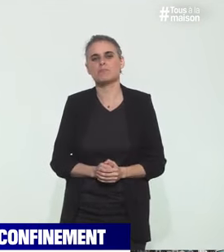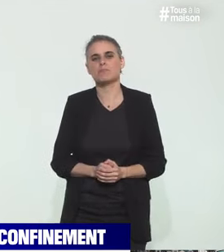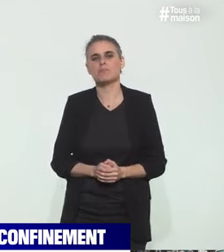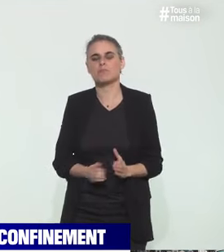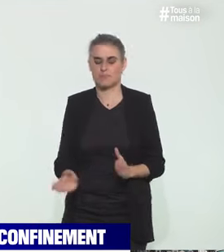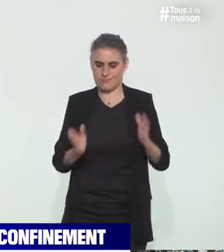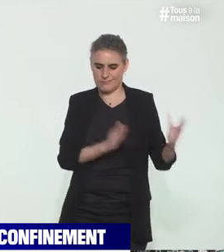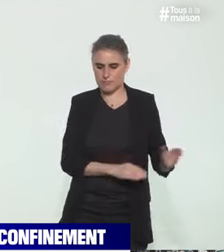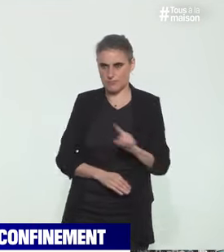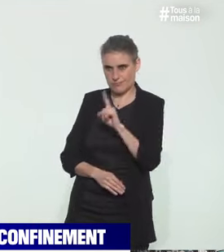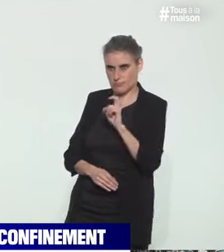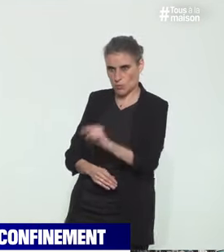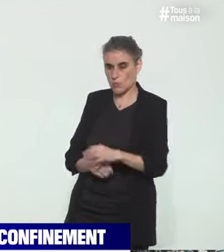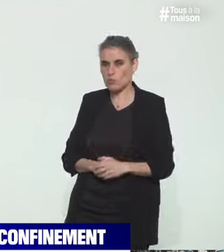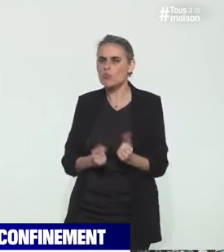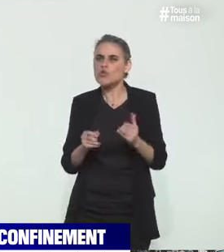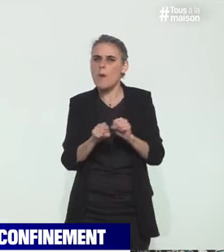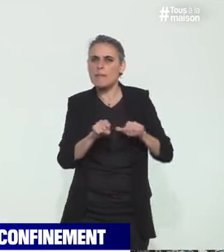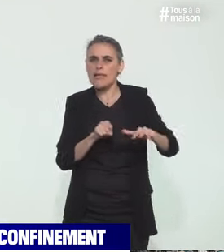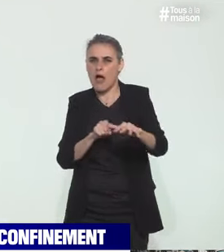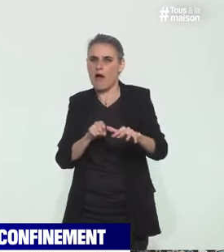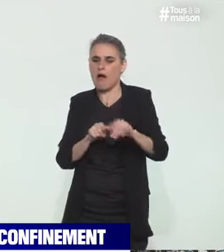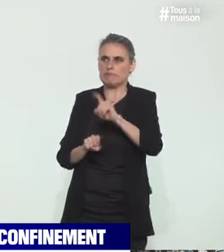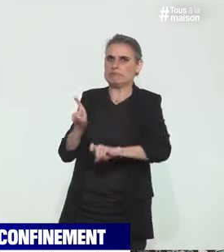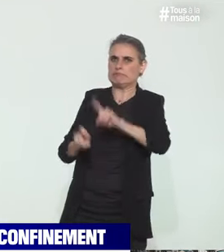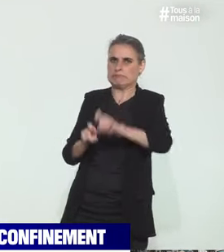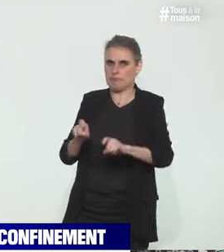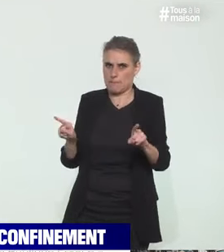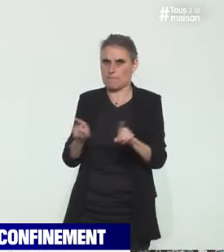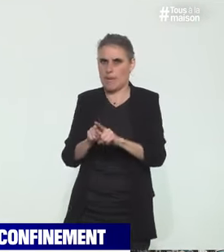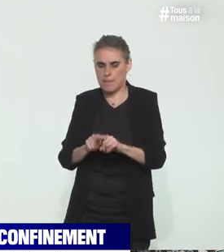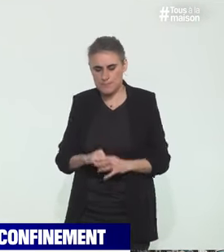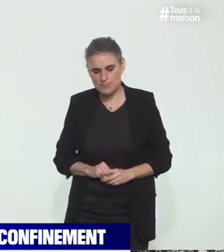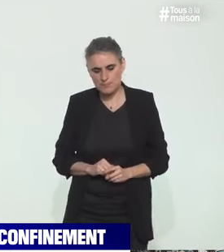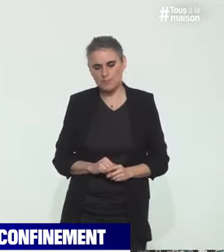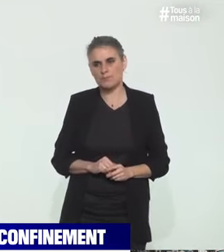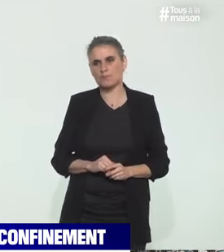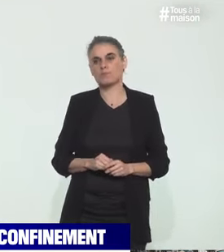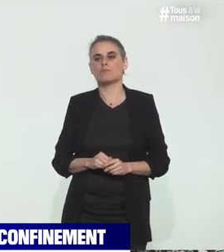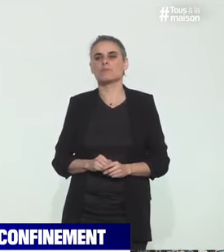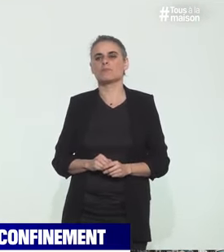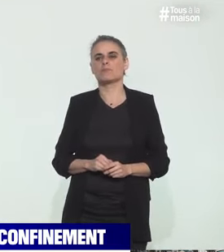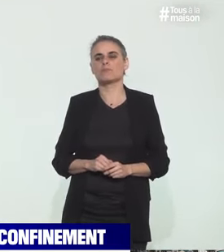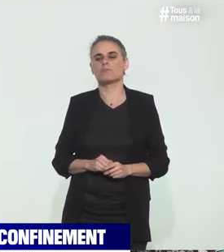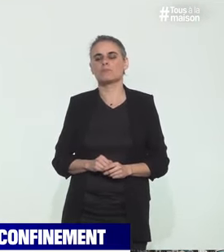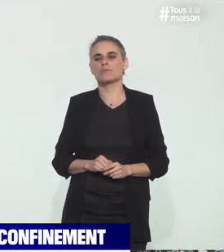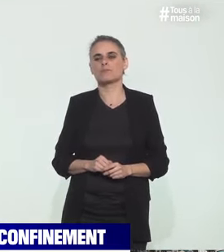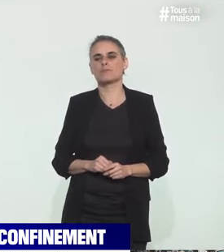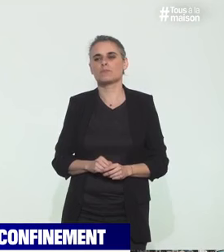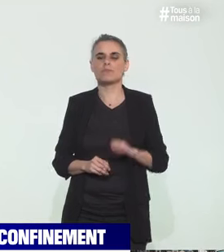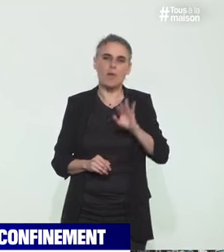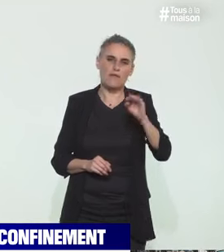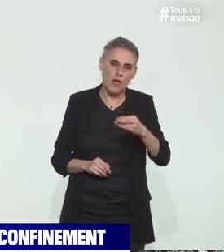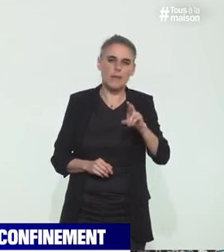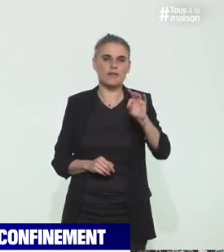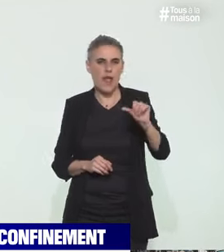Donc c'est une question qui a été posée par plusieurs médias, notamment l'agence de presse radio A2PRL, BFM TV, RTL,